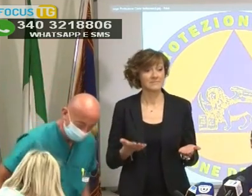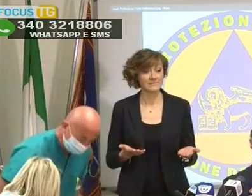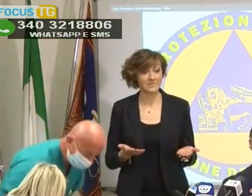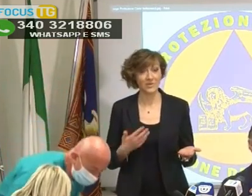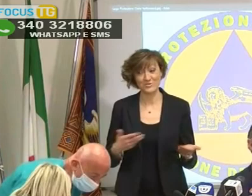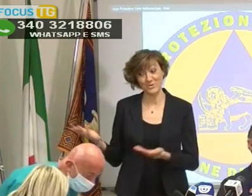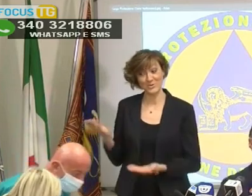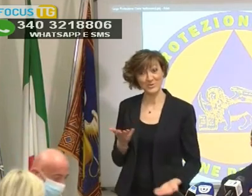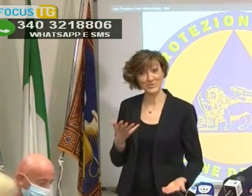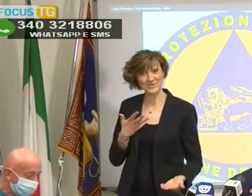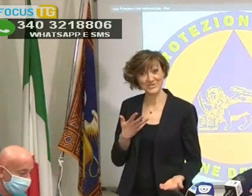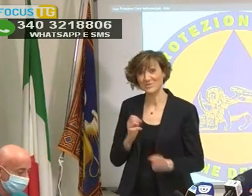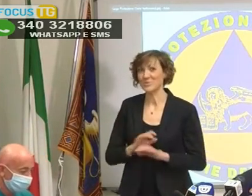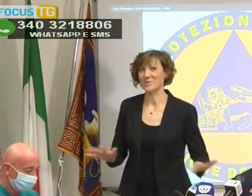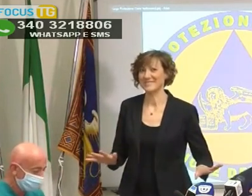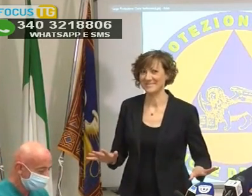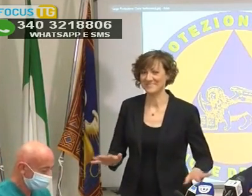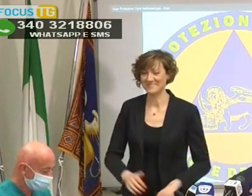Oggi abbiamo un ospite, una sorpresa.